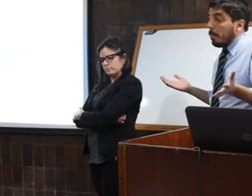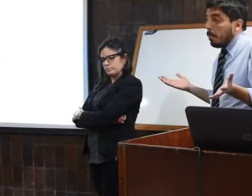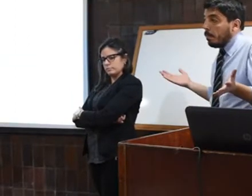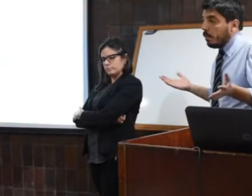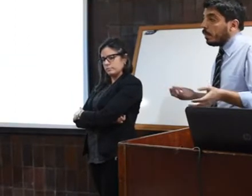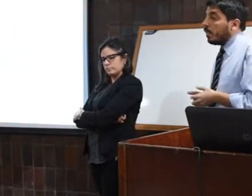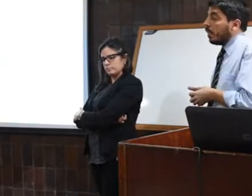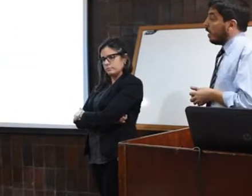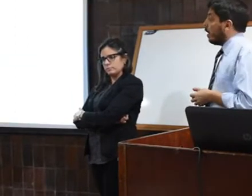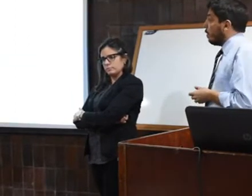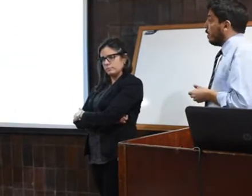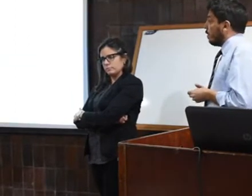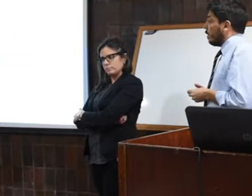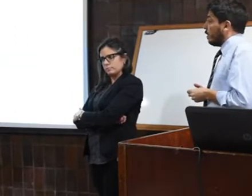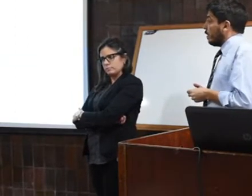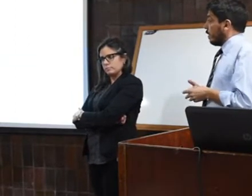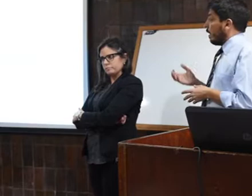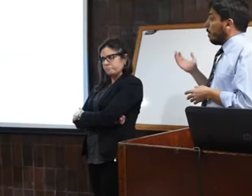trade